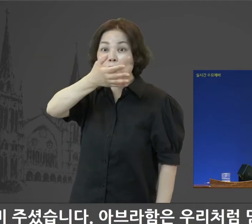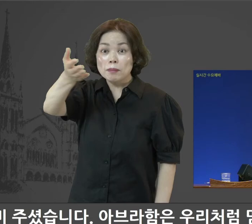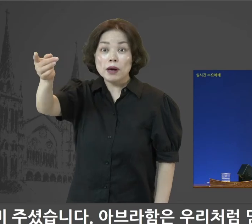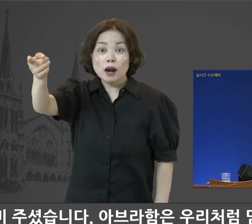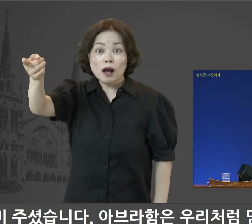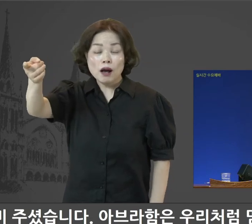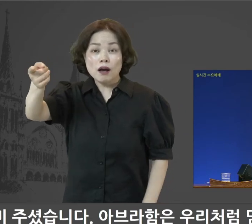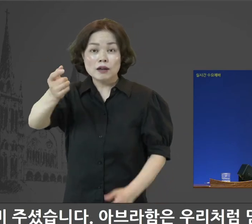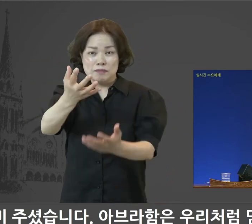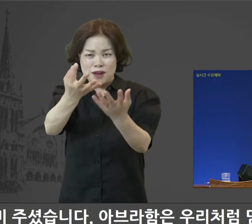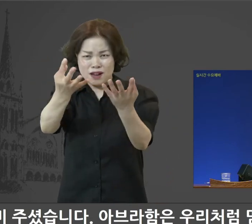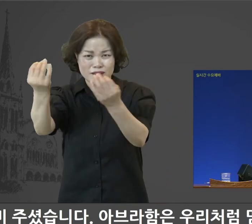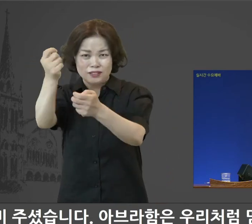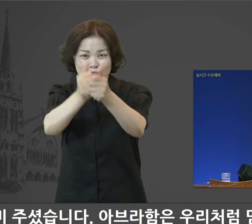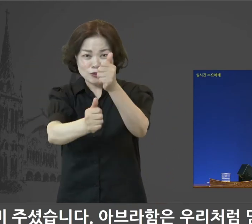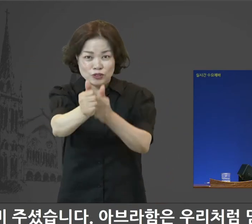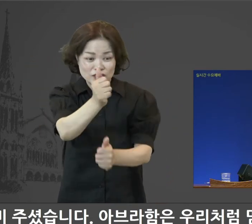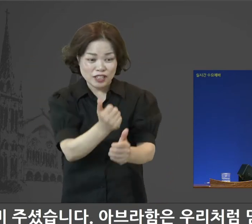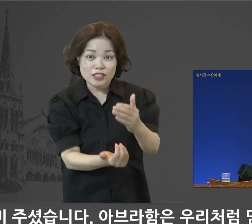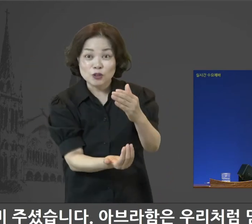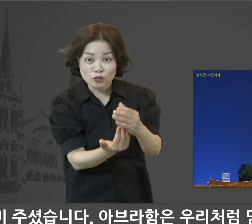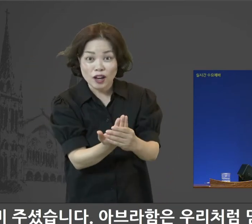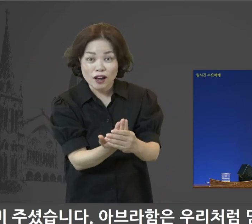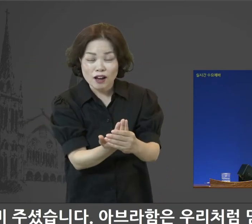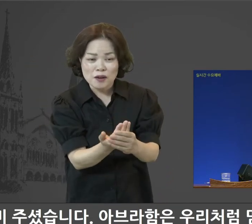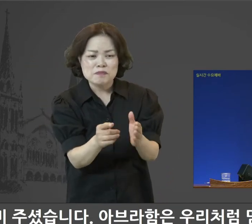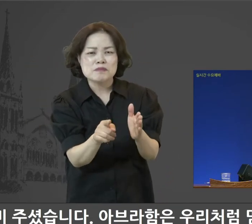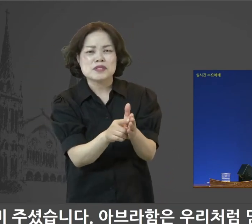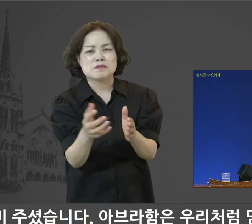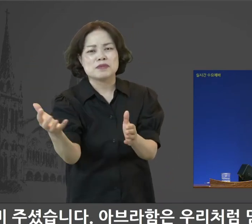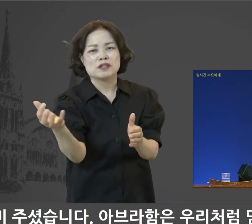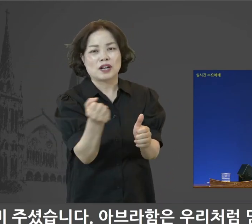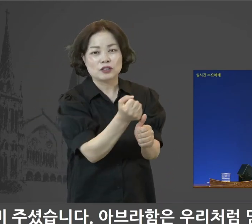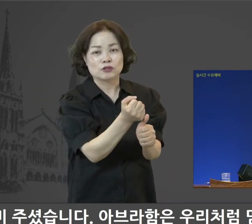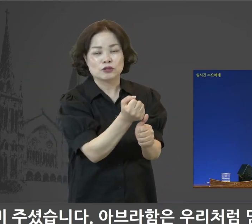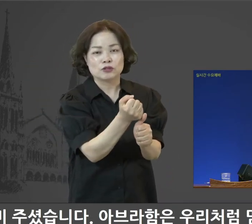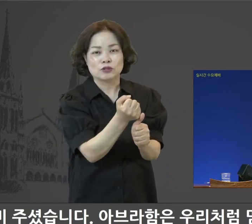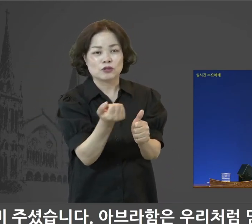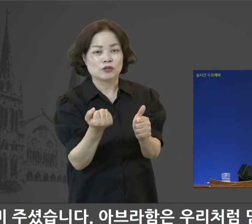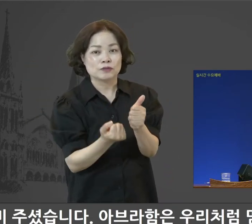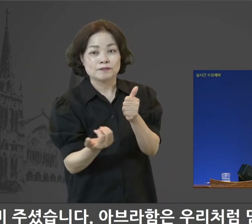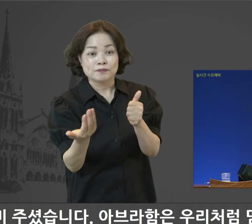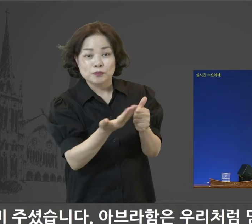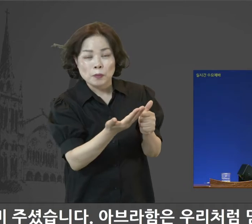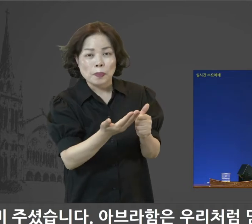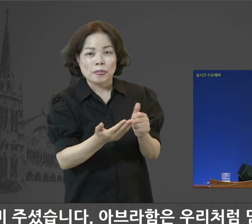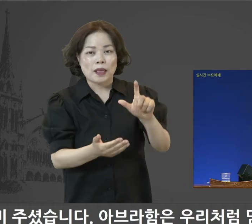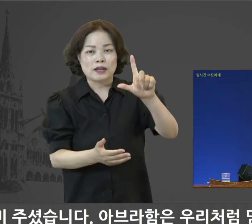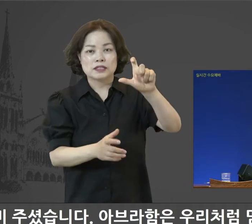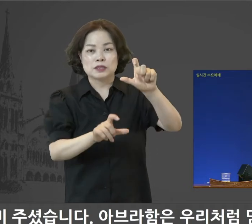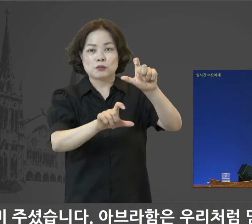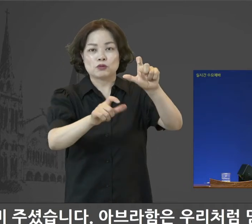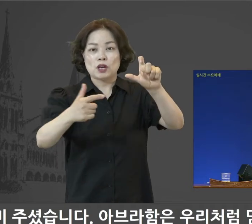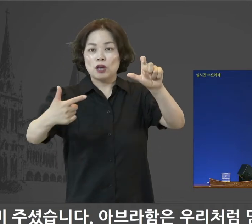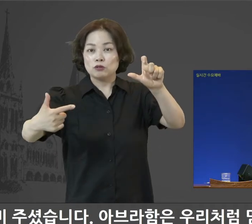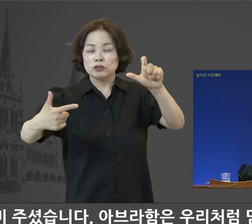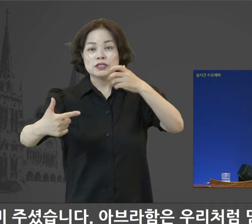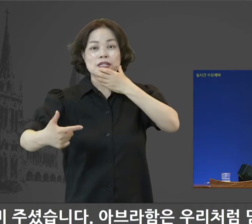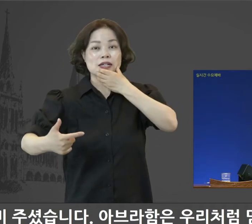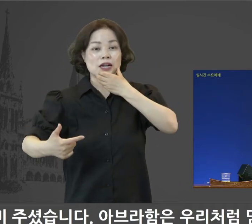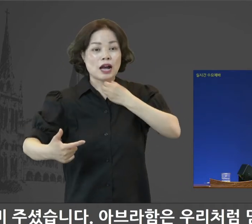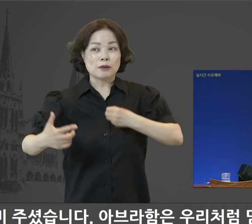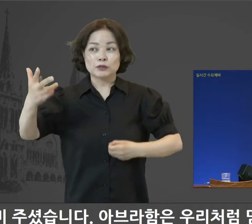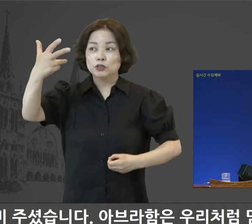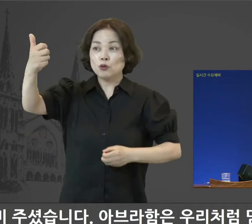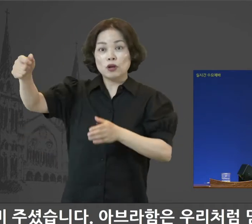별들처럼 많아질 거야, 이렇게 믿음을 갖도록 설득하신 것이죠. 그런데 15장 6절에 아브라함이